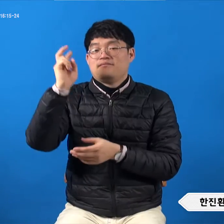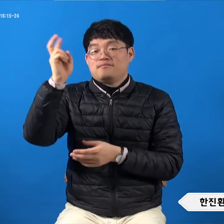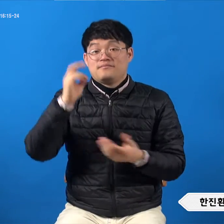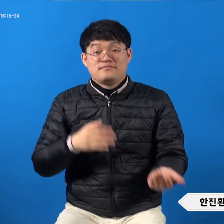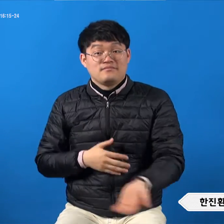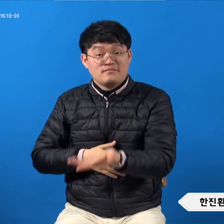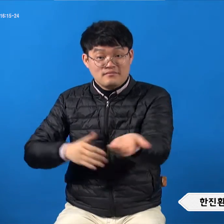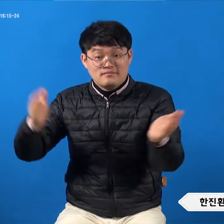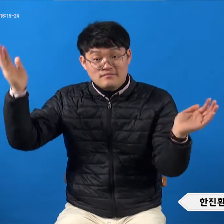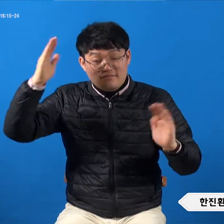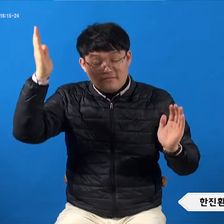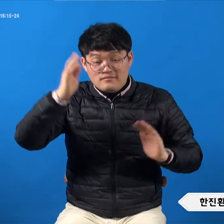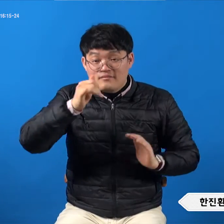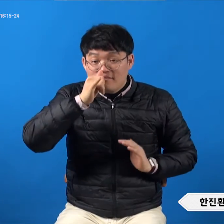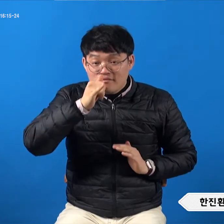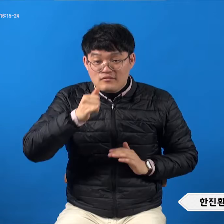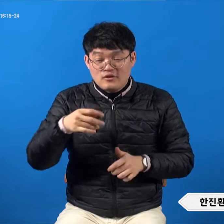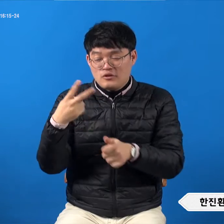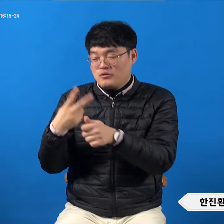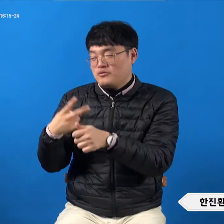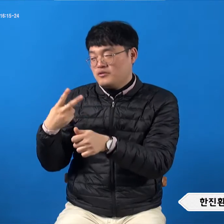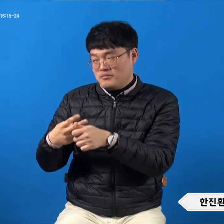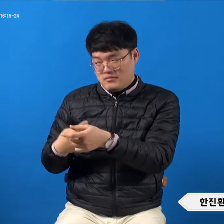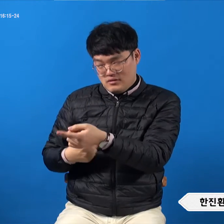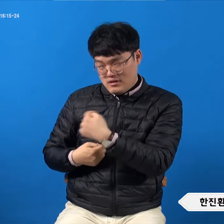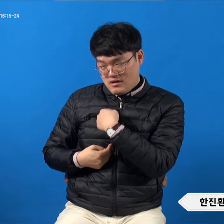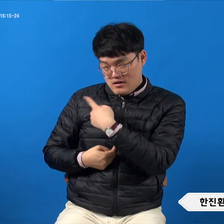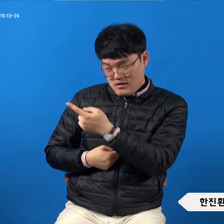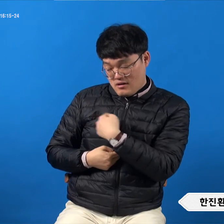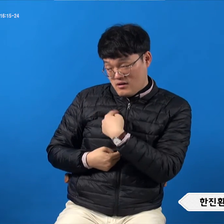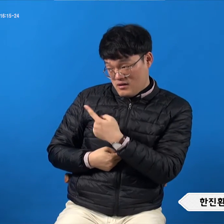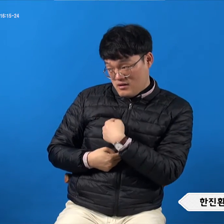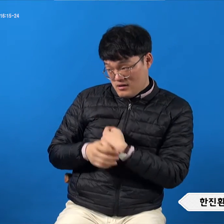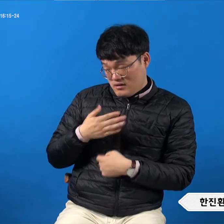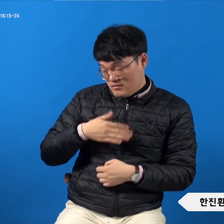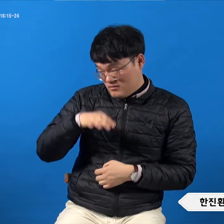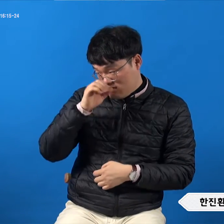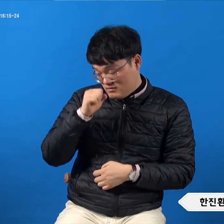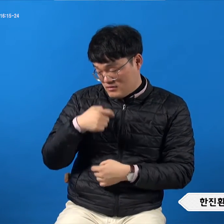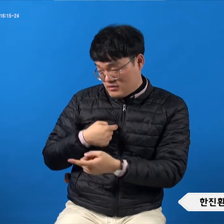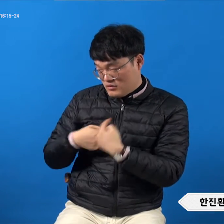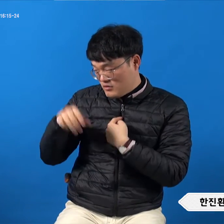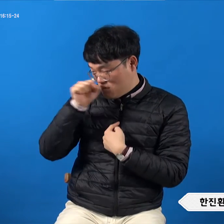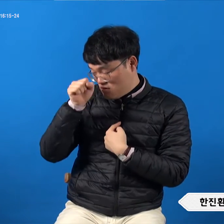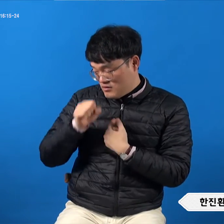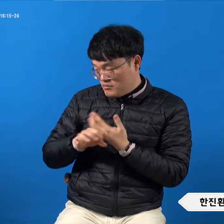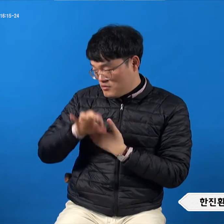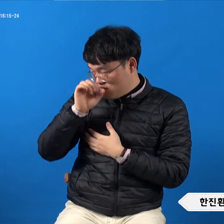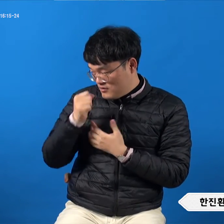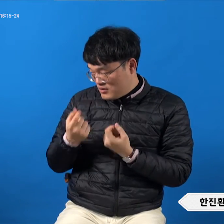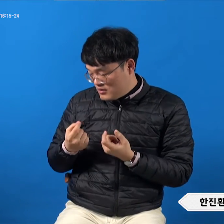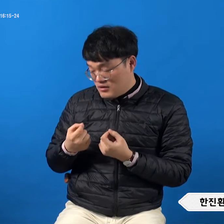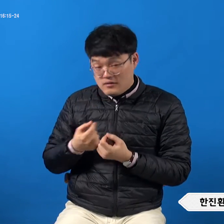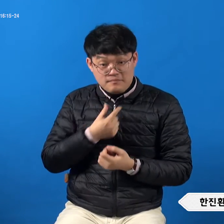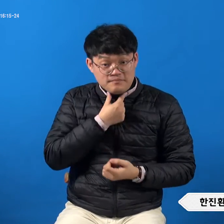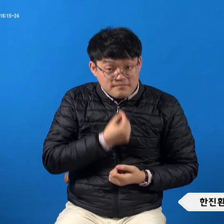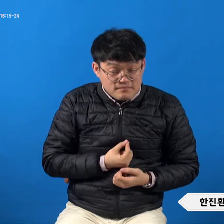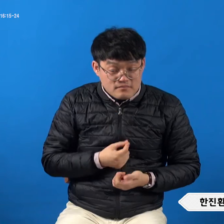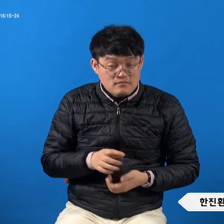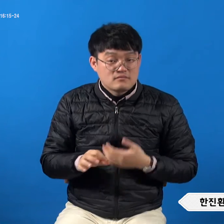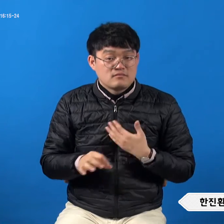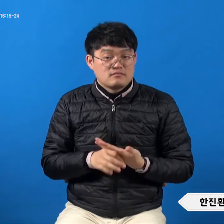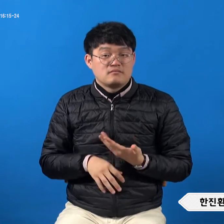여기 학생들이 있습니까? 교수님이 나를 좀 알아줬으면 좋겠는데, 나를 좀 좋아해 줬으면 좋겠는데